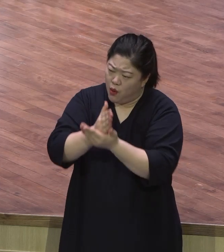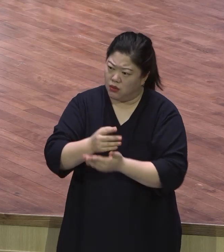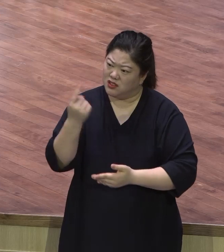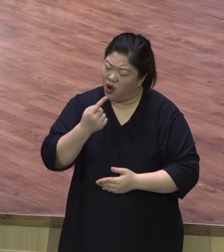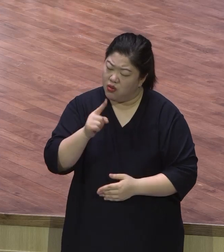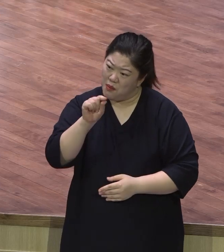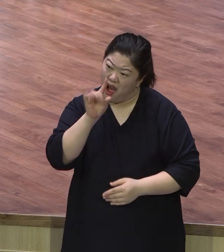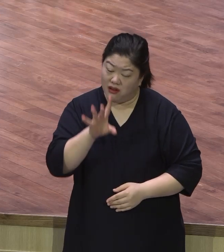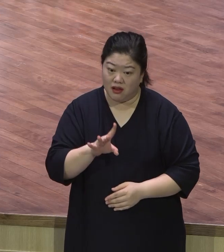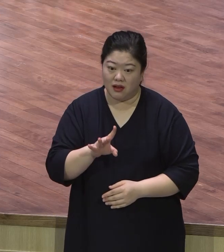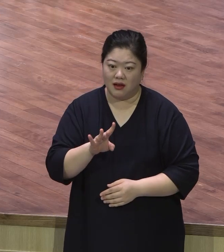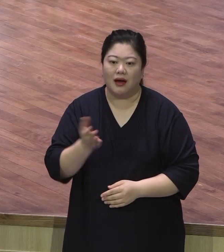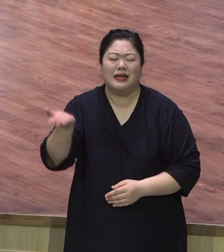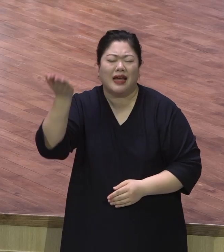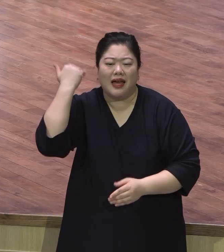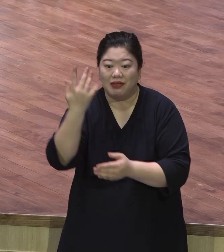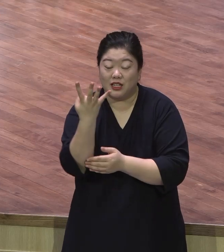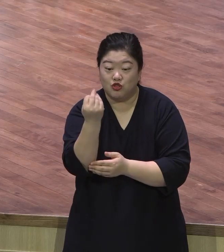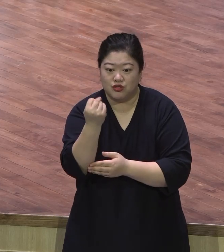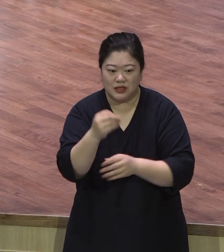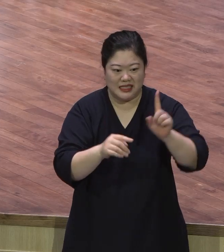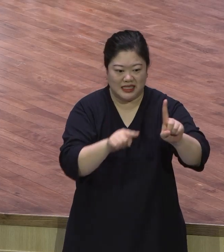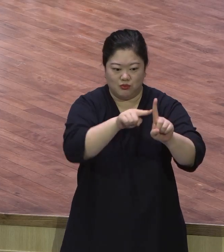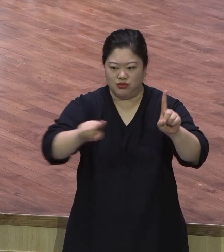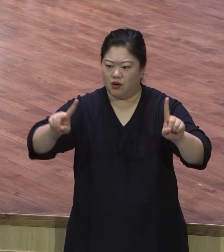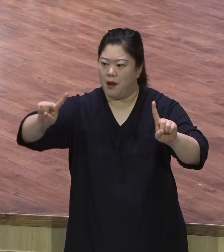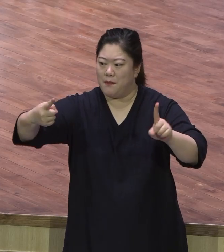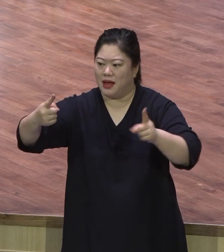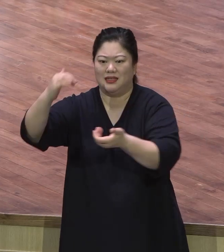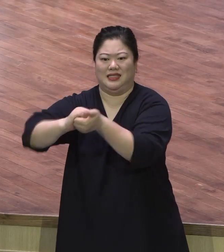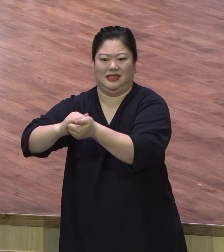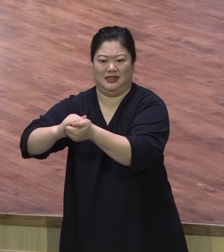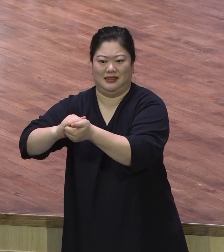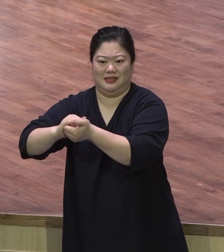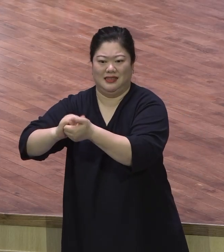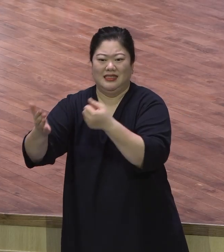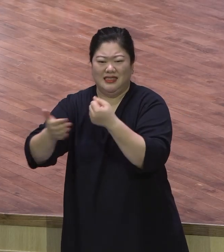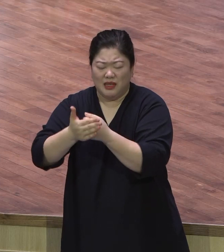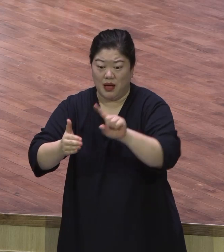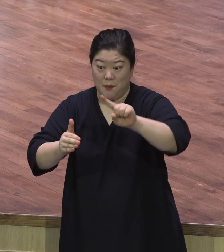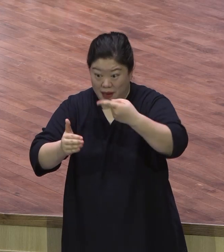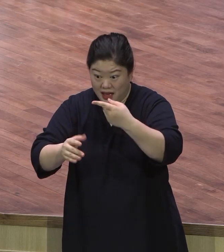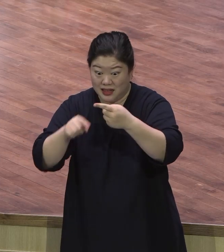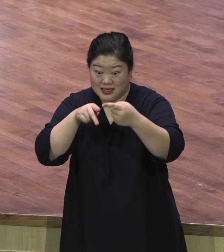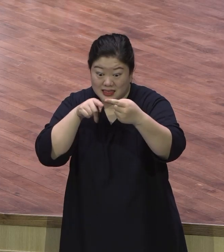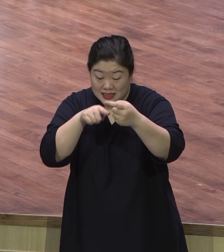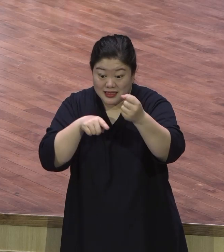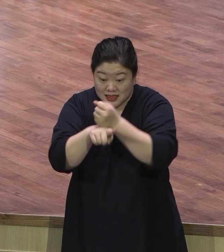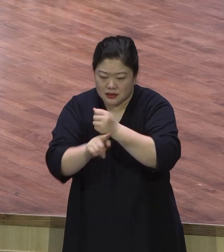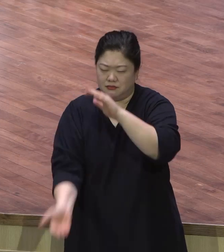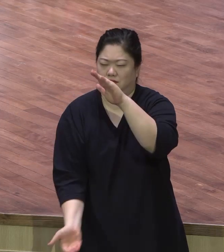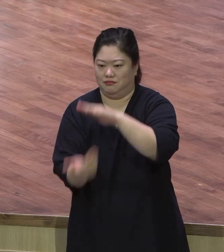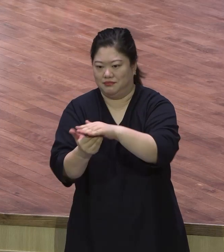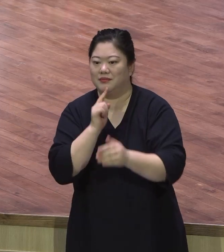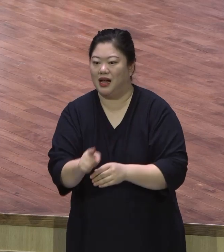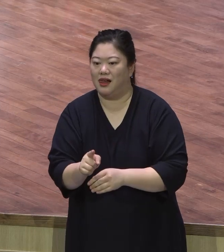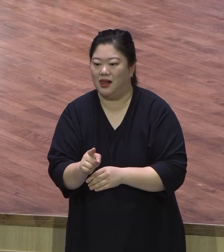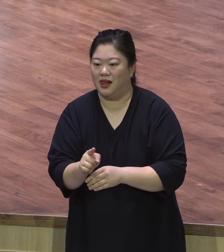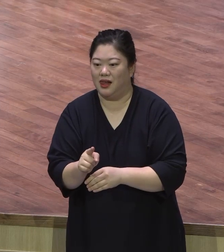백배의 축복 받는 여러분 되기를 바랍니다. 어떻게 하면 되느냐. 적시입니다. 적시. 적시.